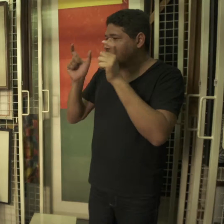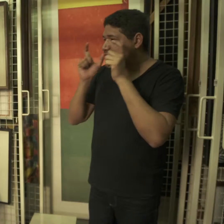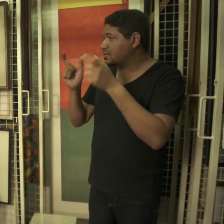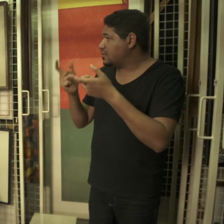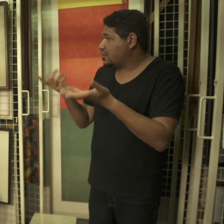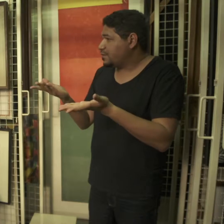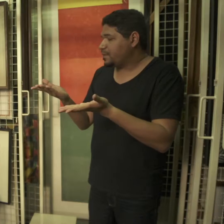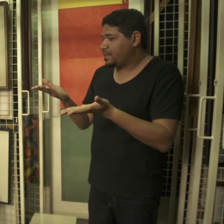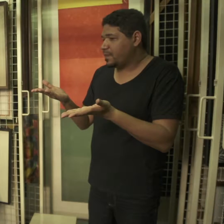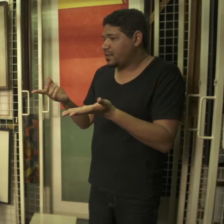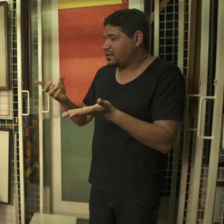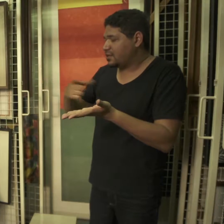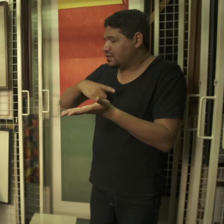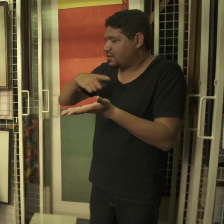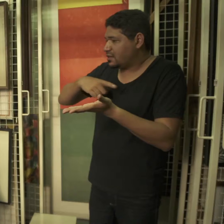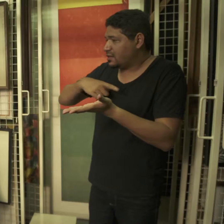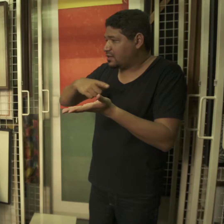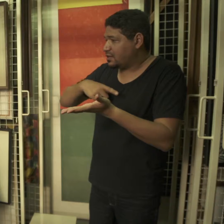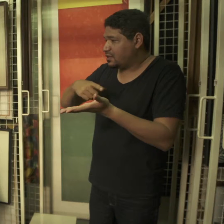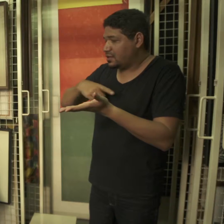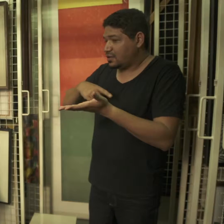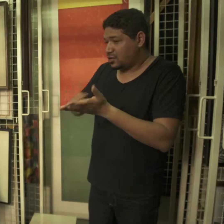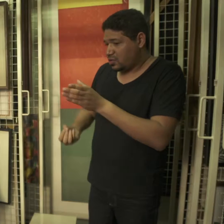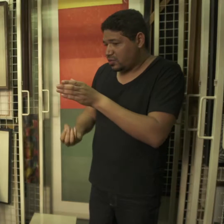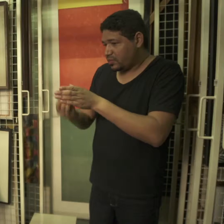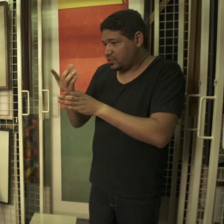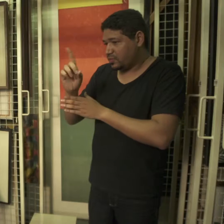Apesar dela ter sido Originada na década De 60